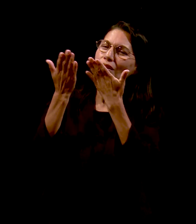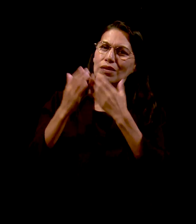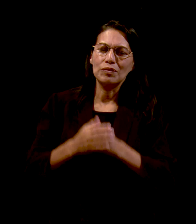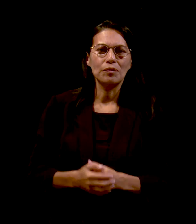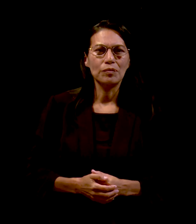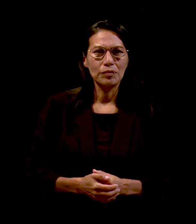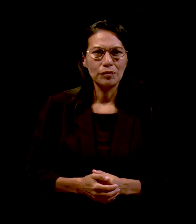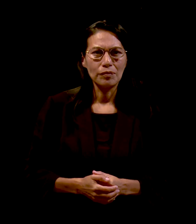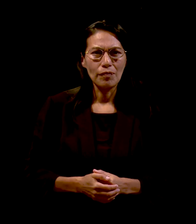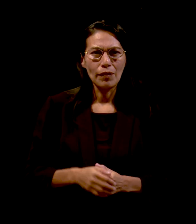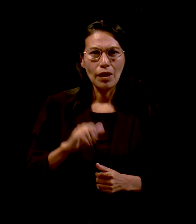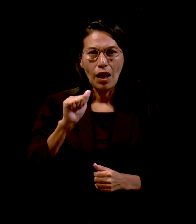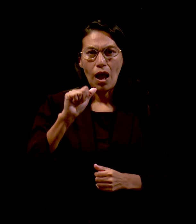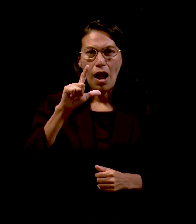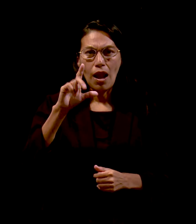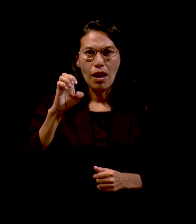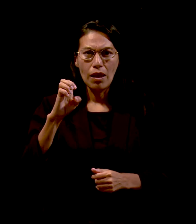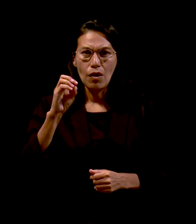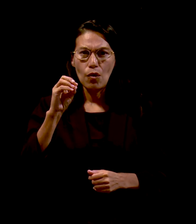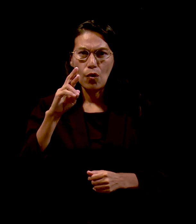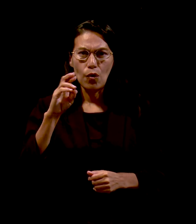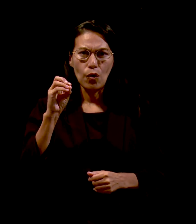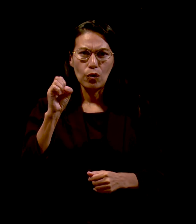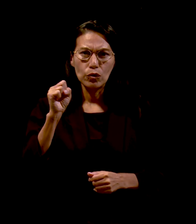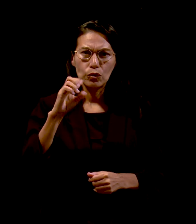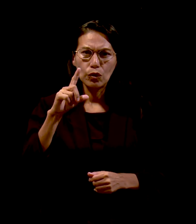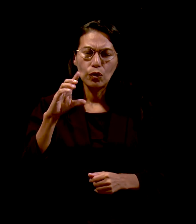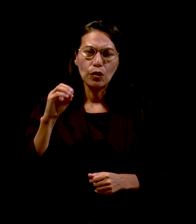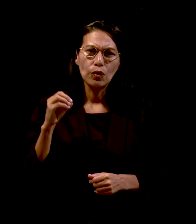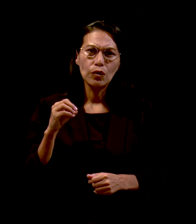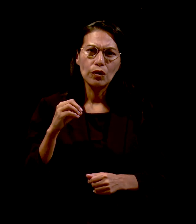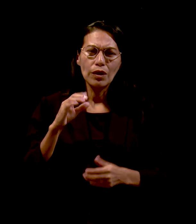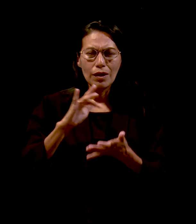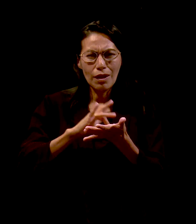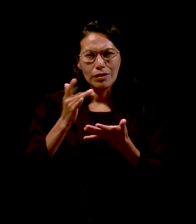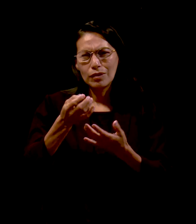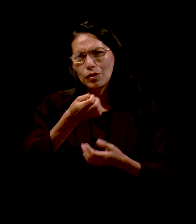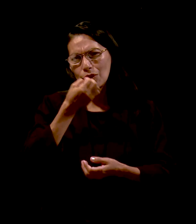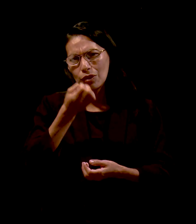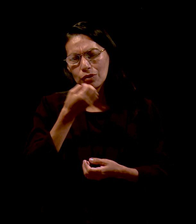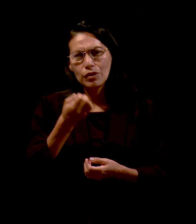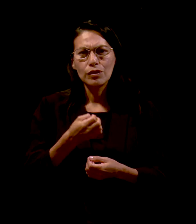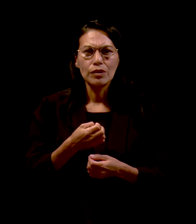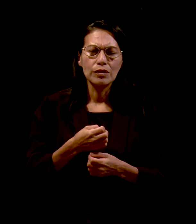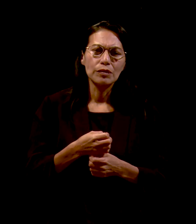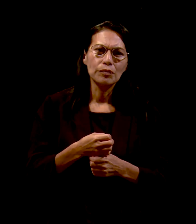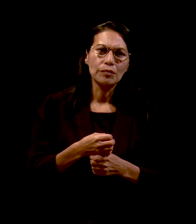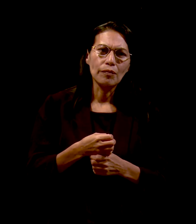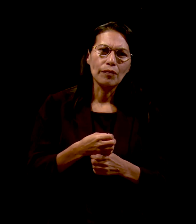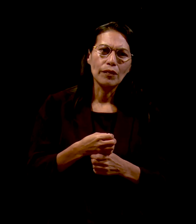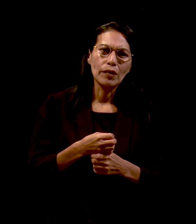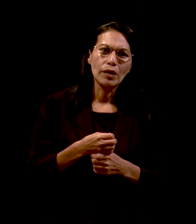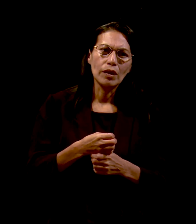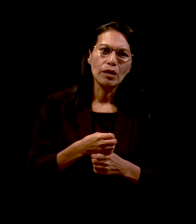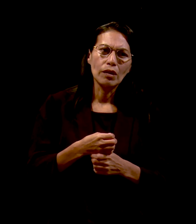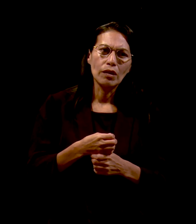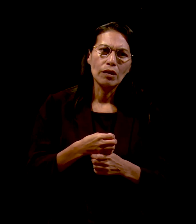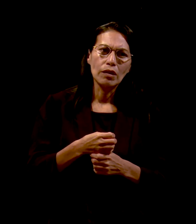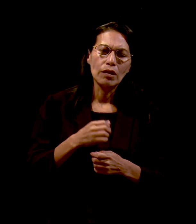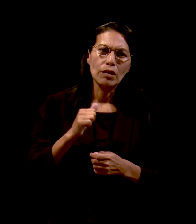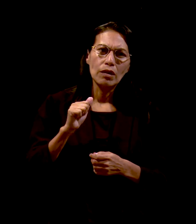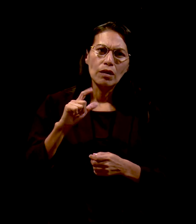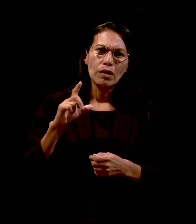agradece agradece a dios por sus oraciones por herida aguilar león ella dice ya